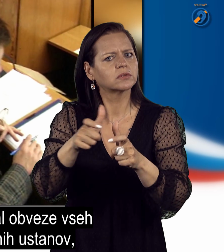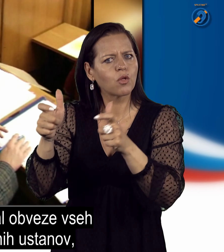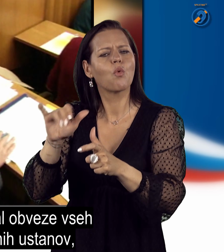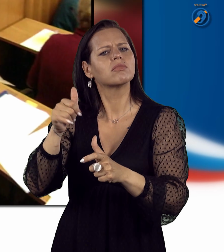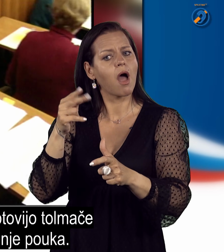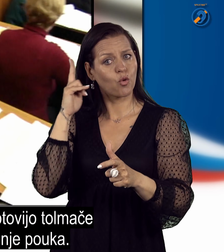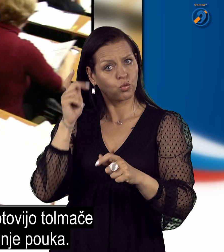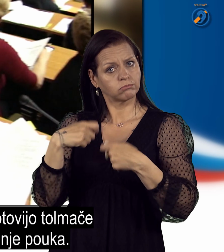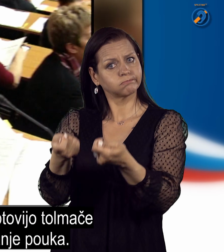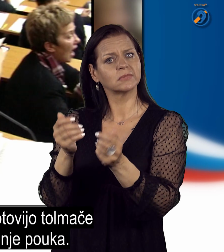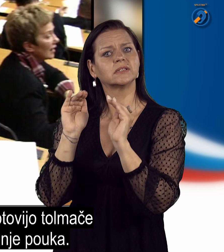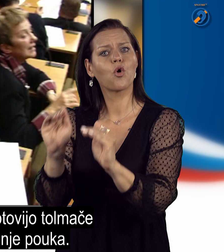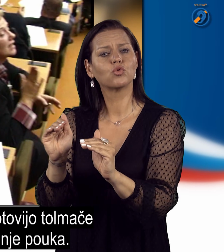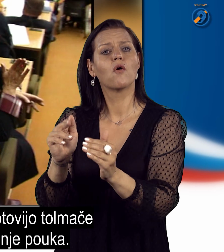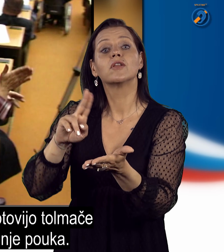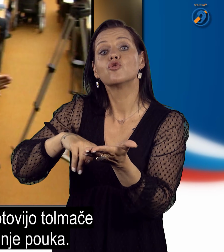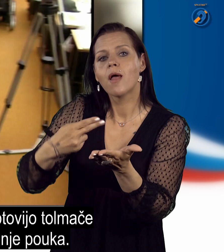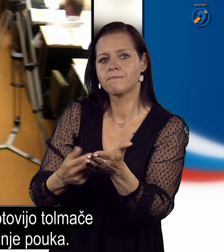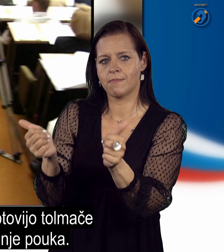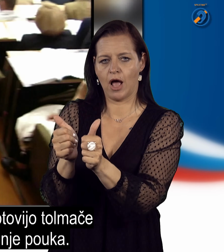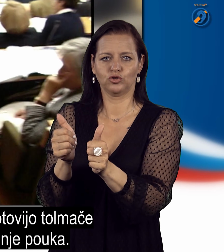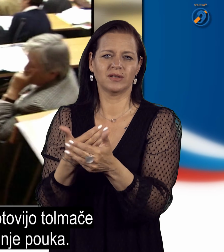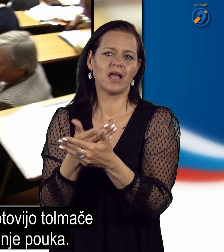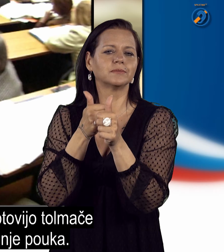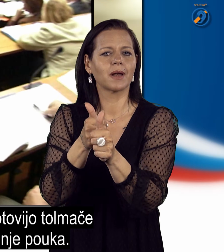gluhim zagotovijo tolmače za spremljanje pouka.